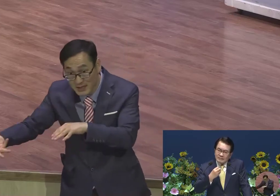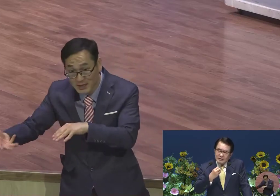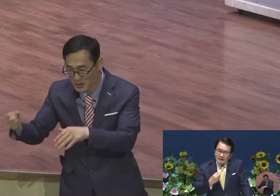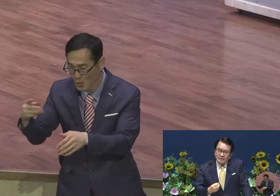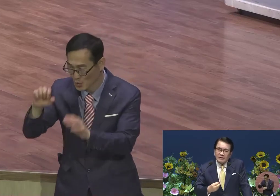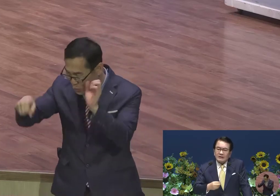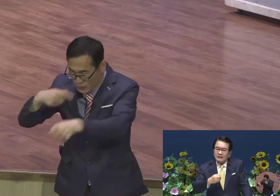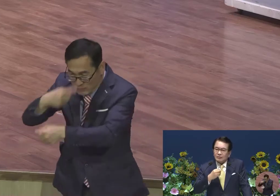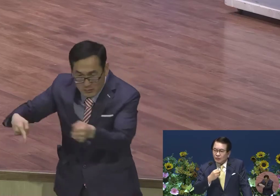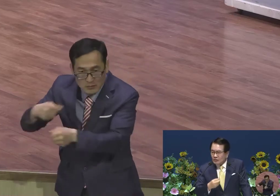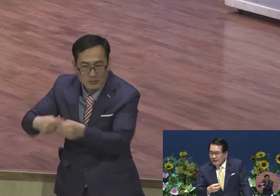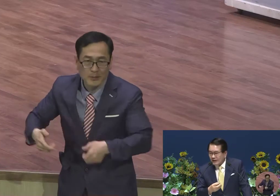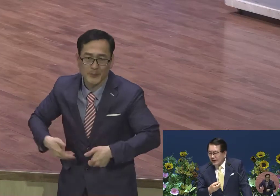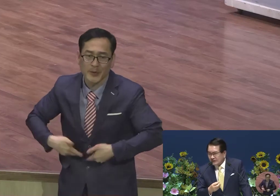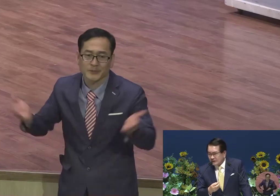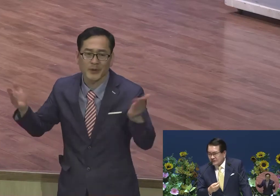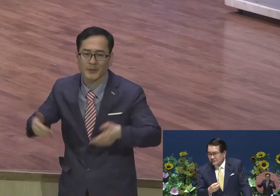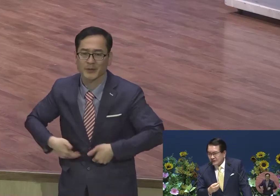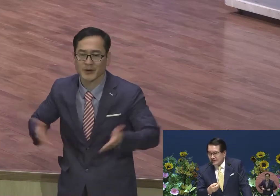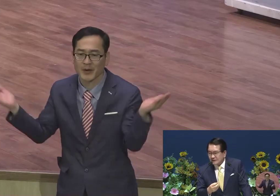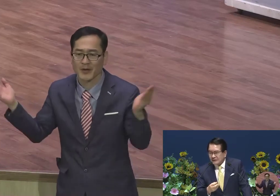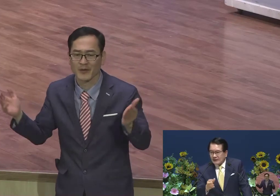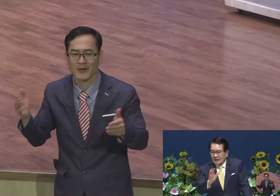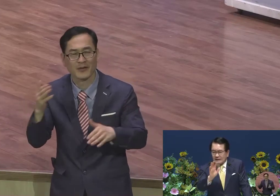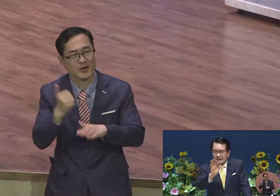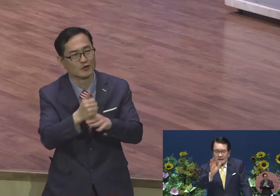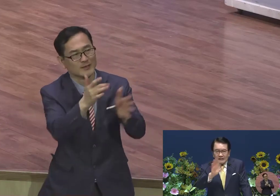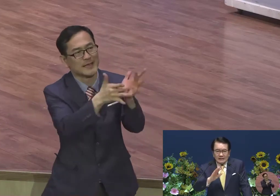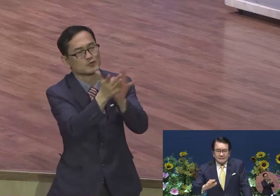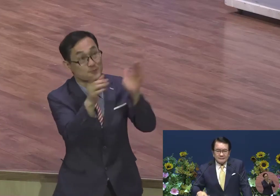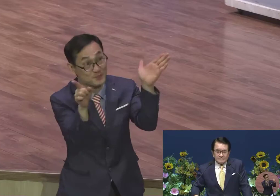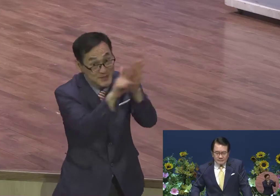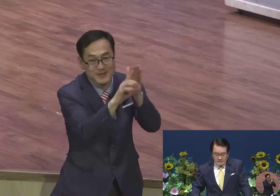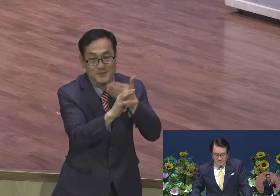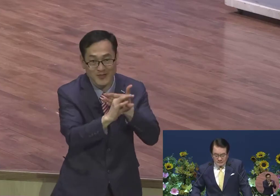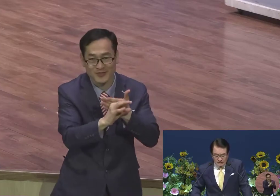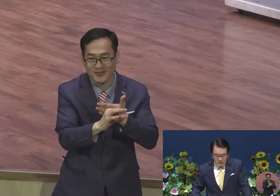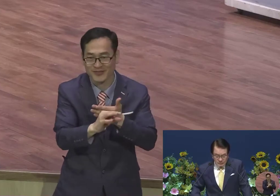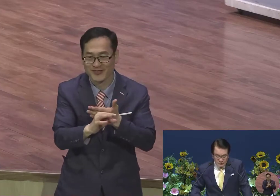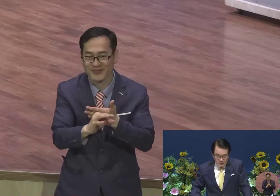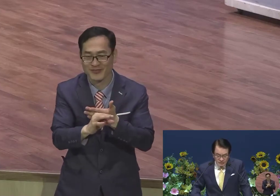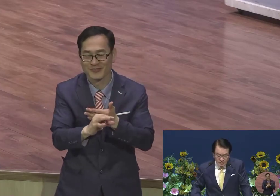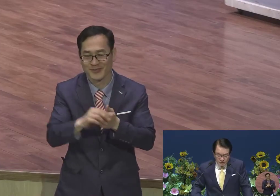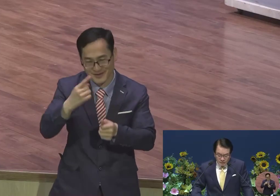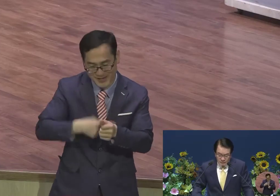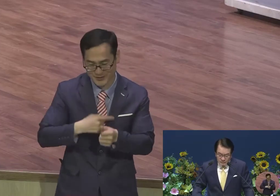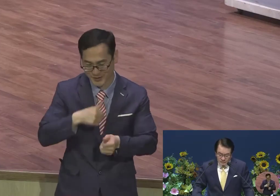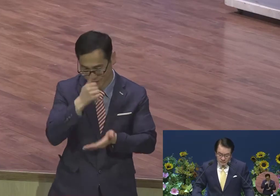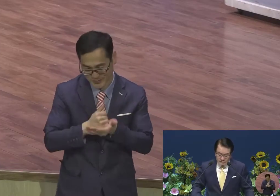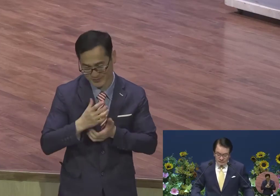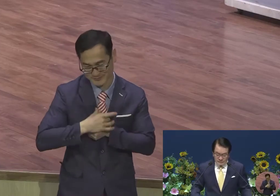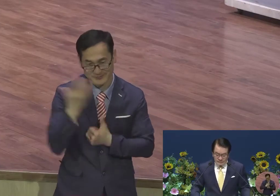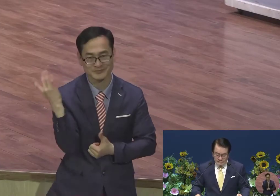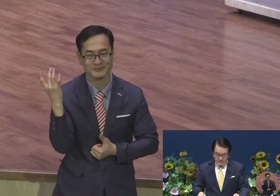믿음이 구원을 받게 하신 것입니다 간단하게 예수를 믿음으로